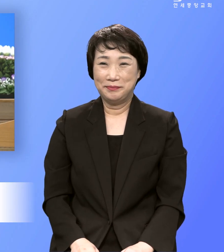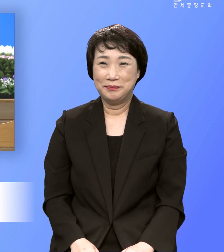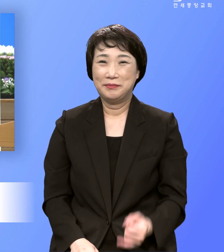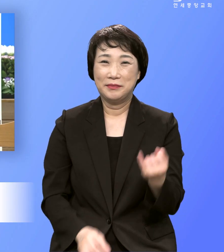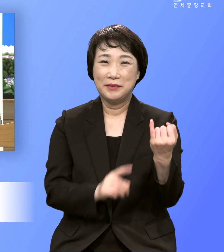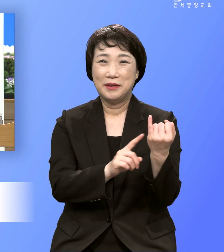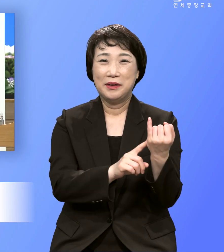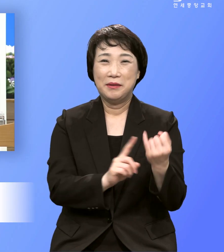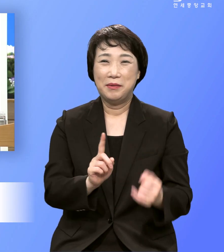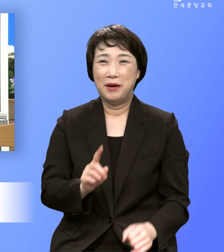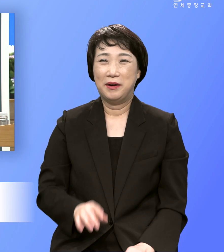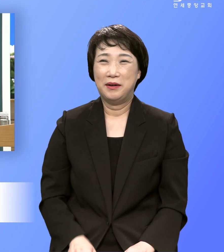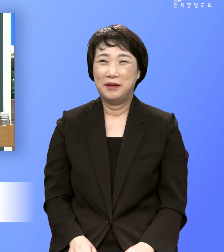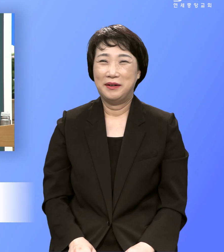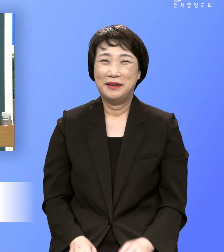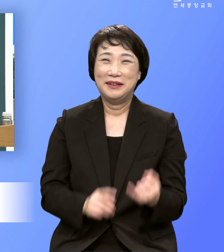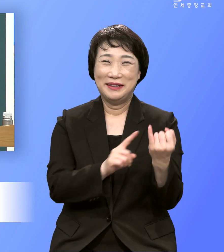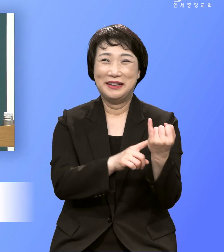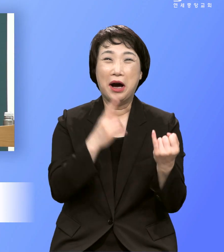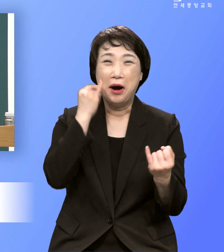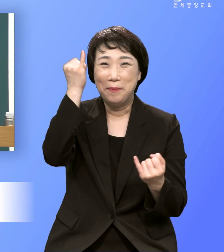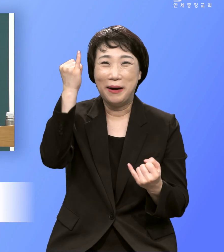엄마는 나한테 항상 반말했어.